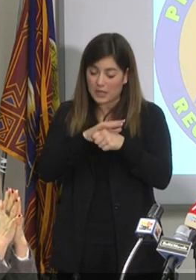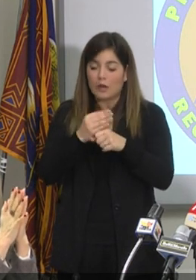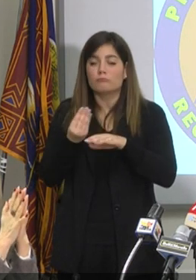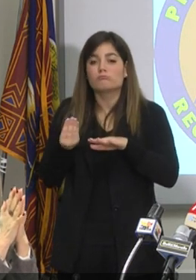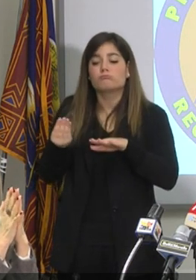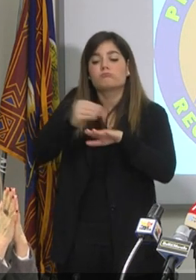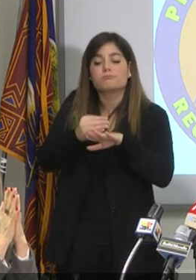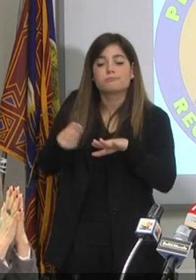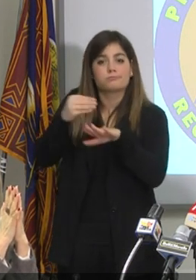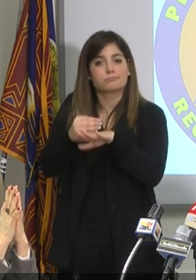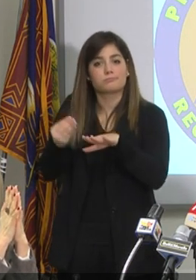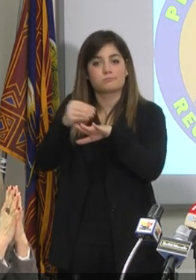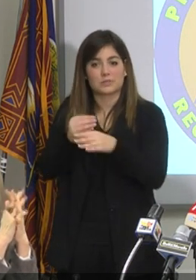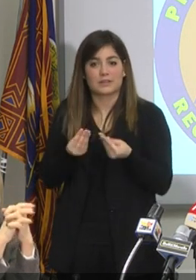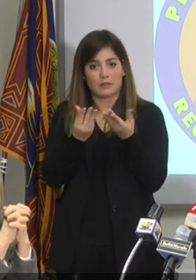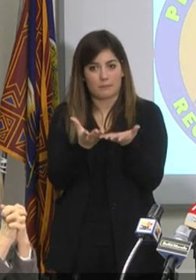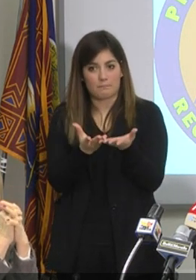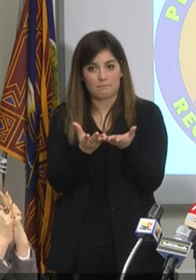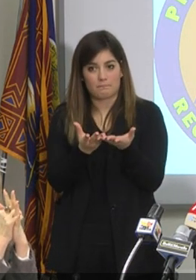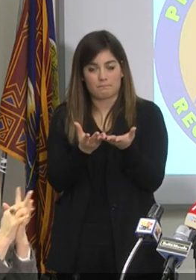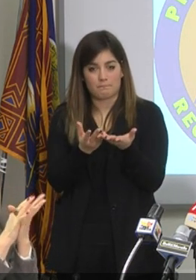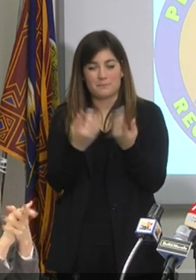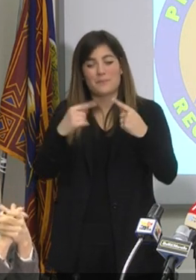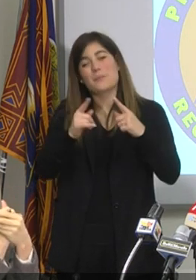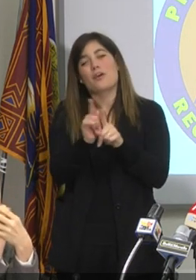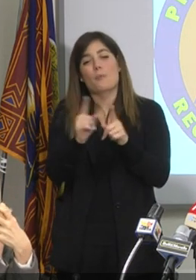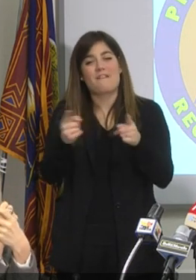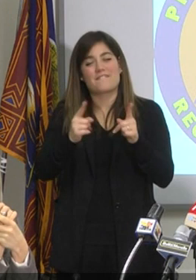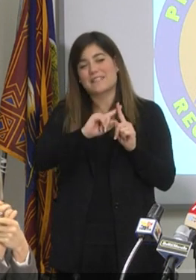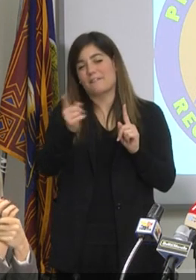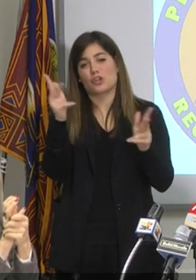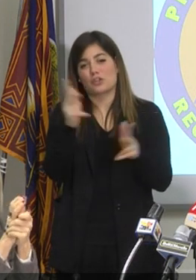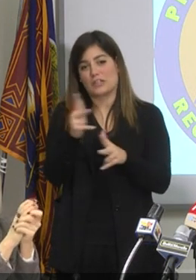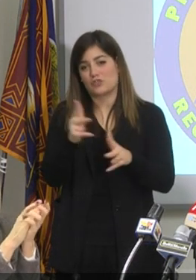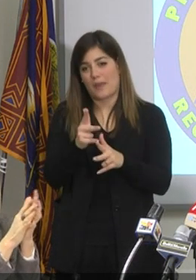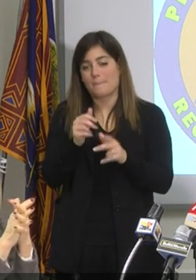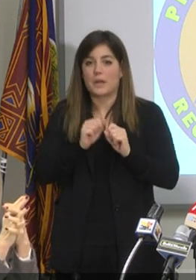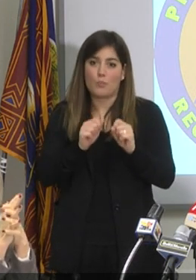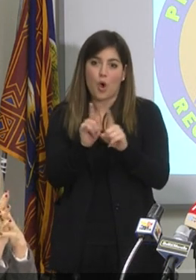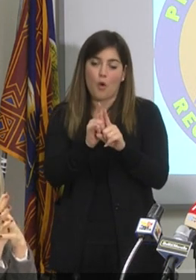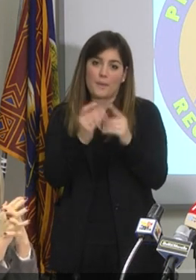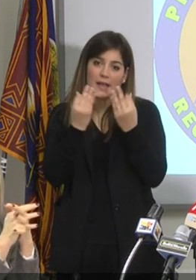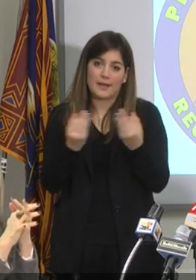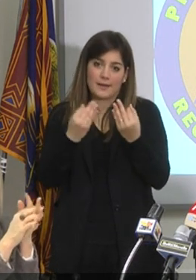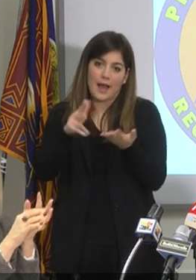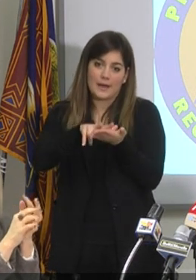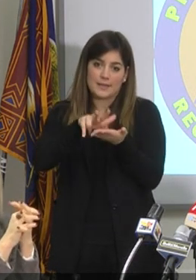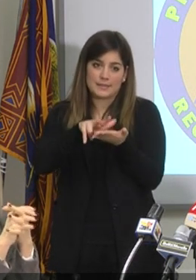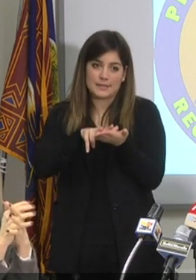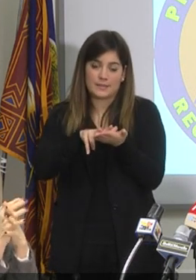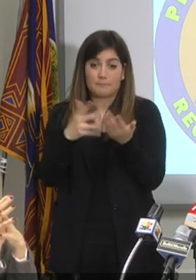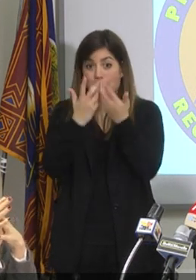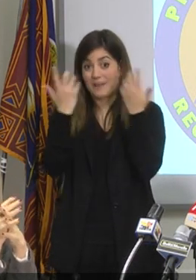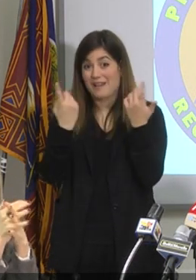almeno questa fase fino a dicembre dopo di che vi dico in tutta sincerità noi non abbiamo